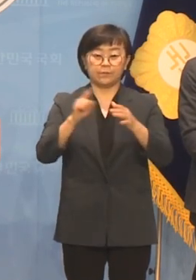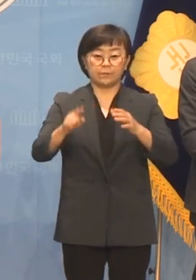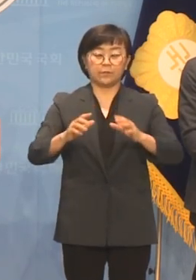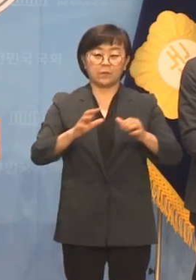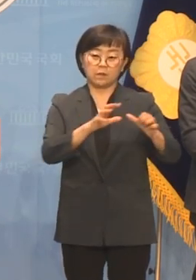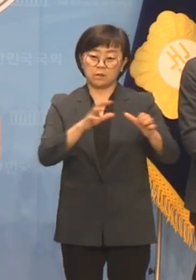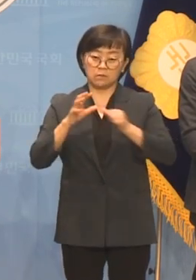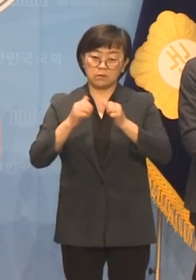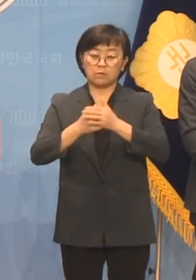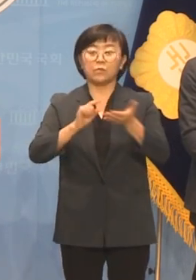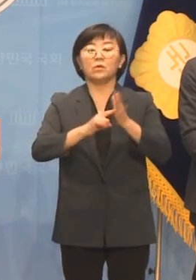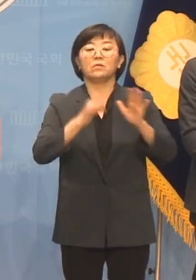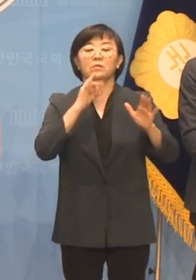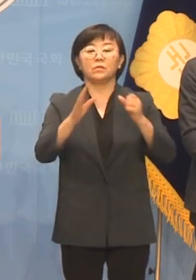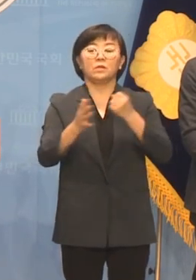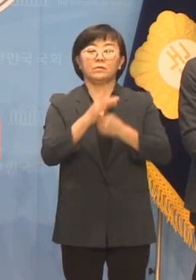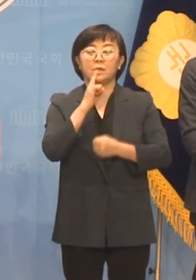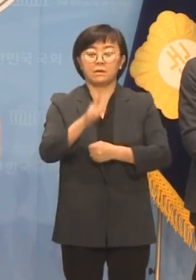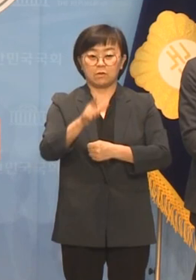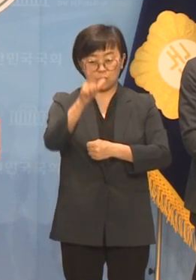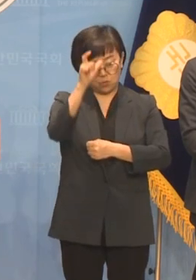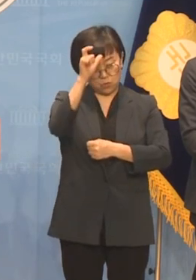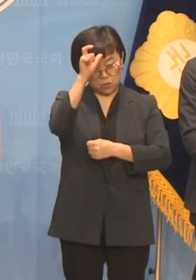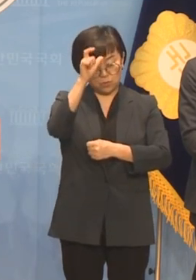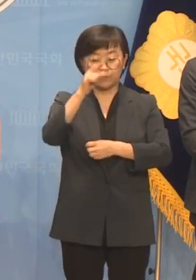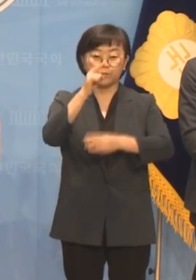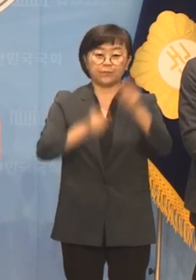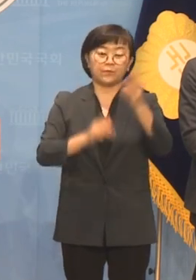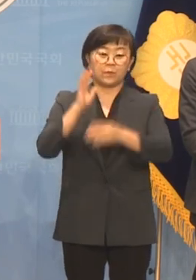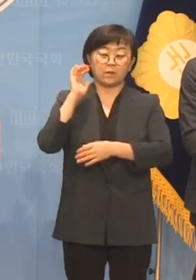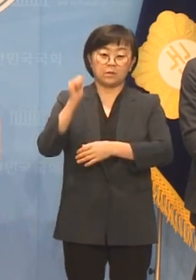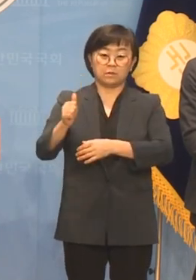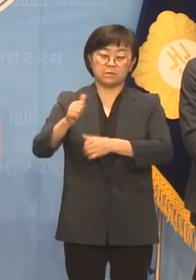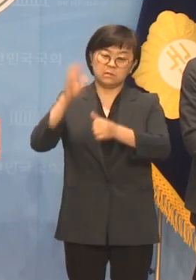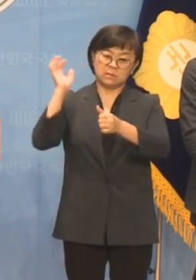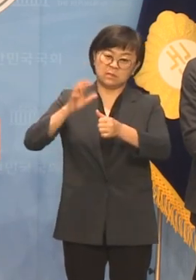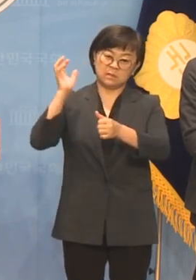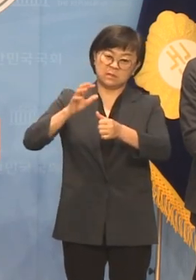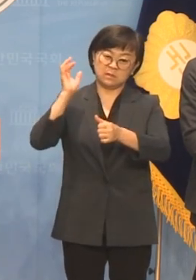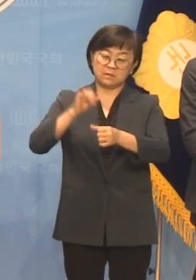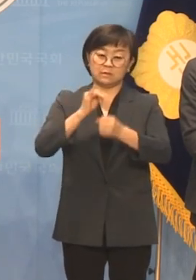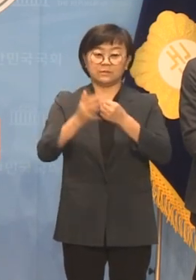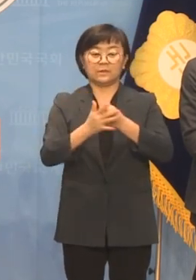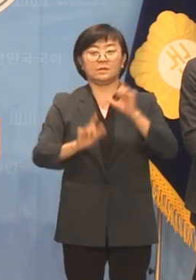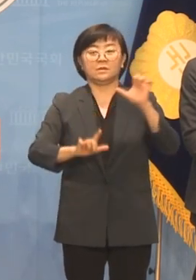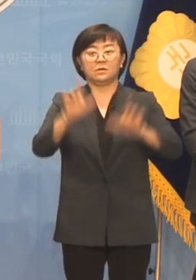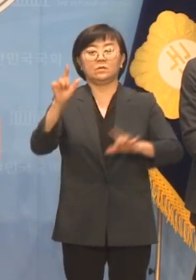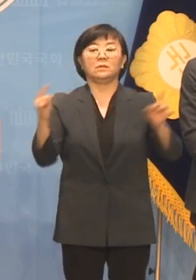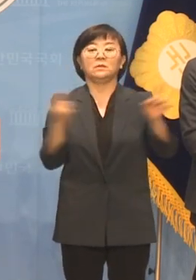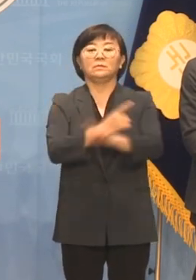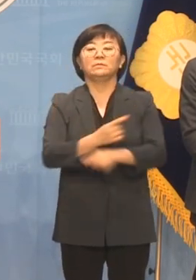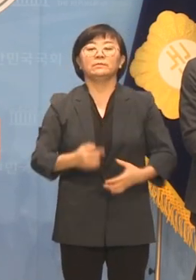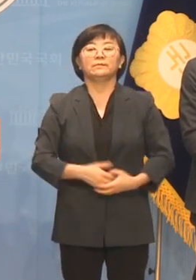인용한 표현일 뿐이라고 버티다가 윤석열 대통령이 대로하자 태도를